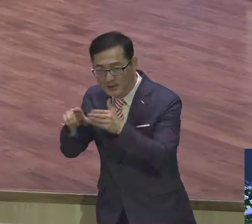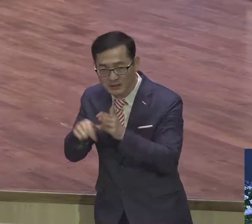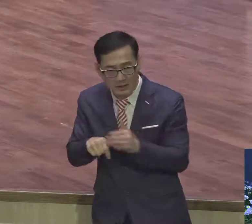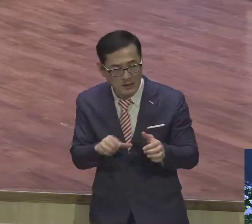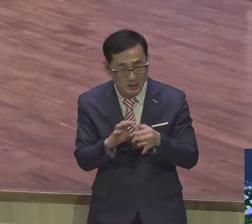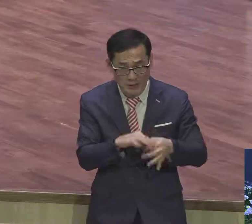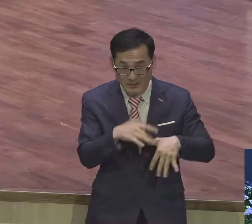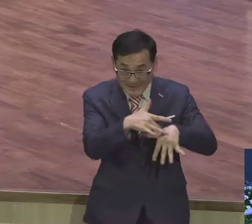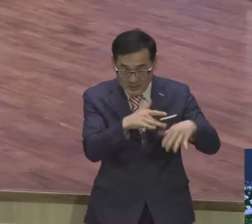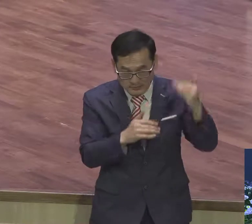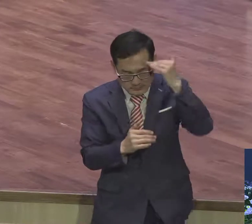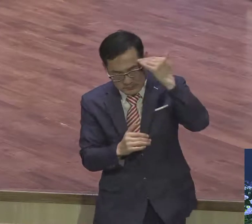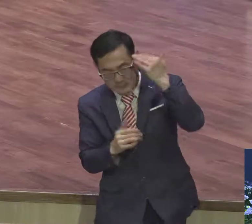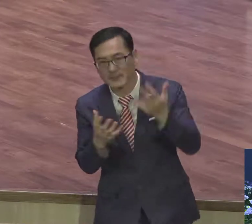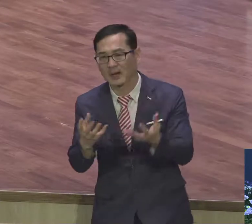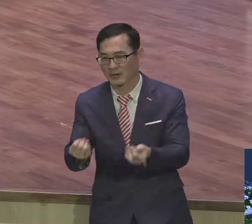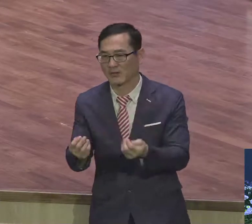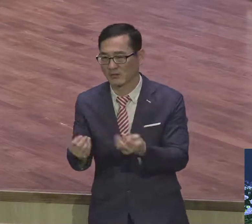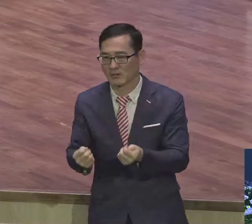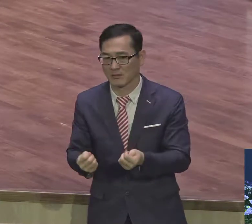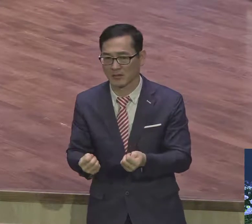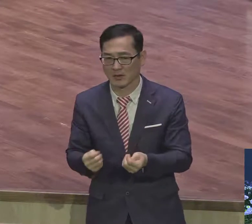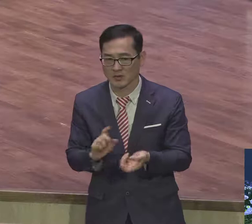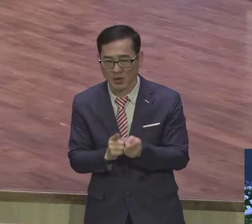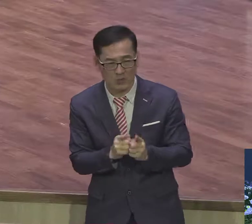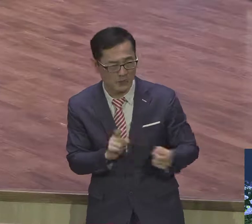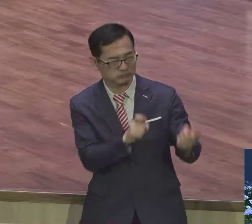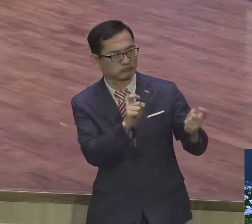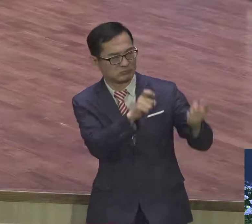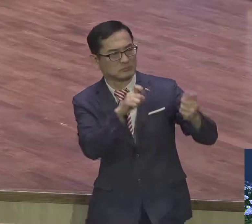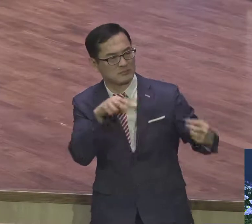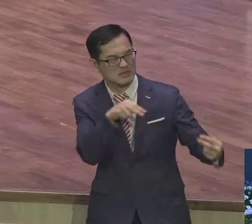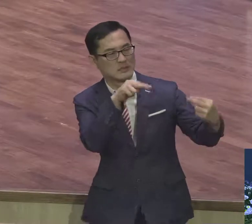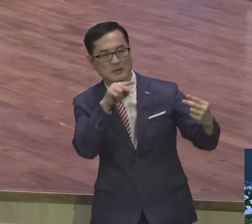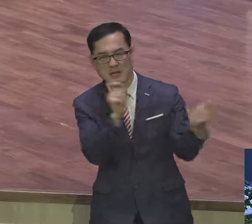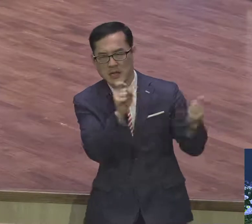사단에게 다 져가지고 서로 갈등하다가 끝내버려요